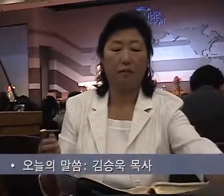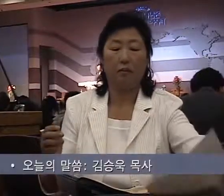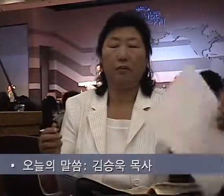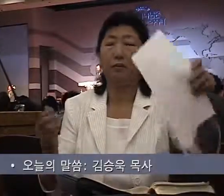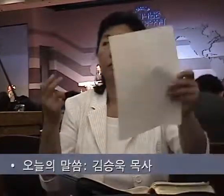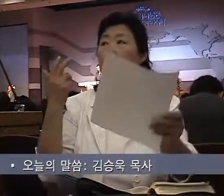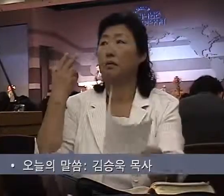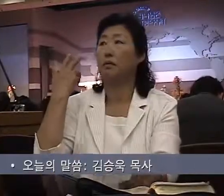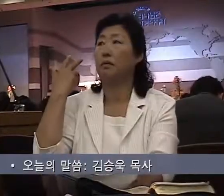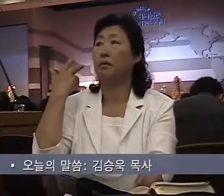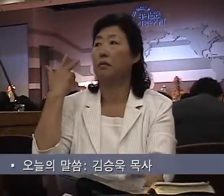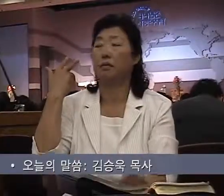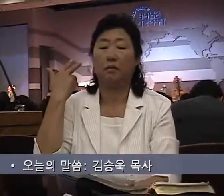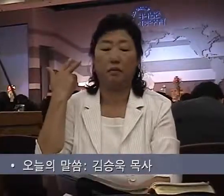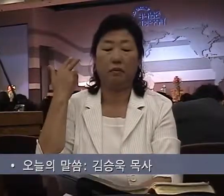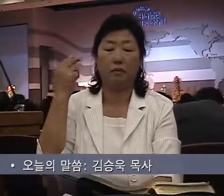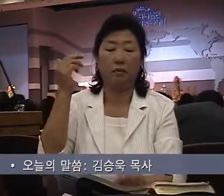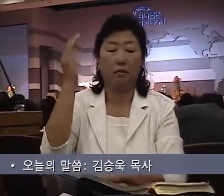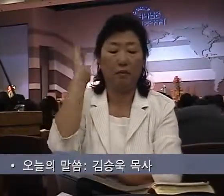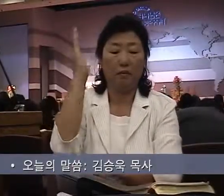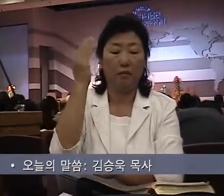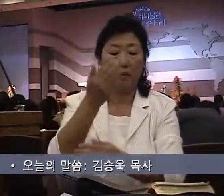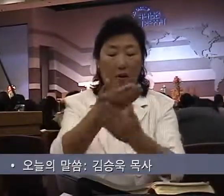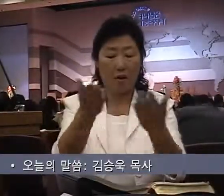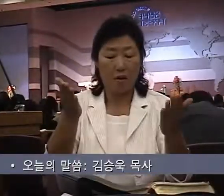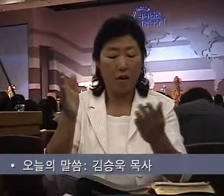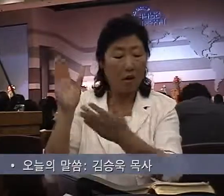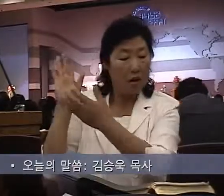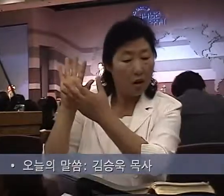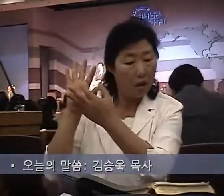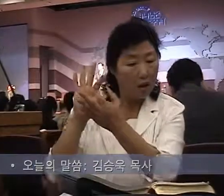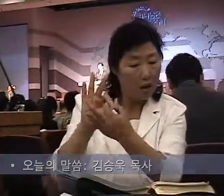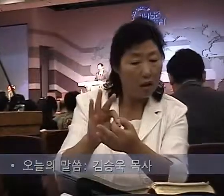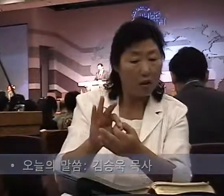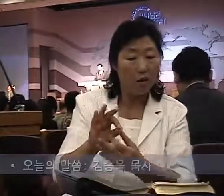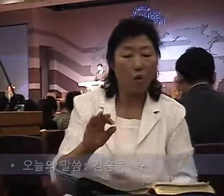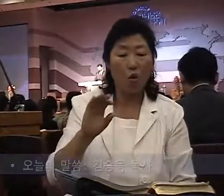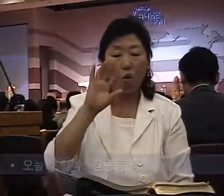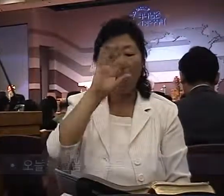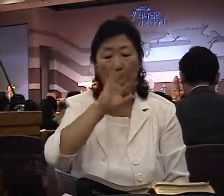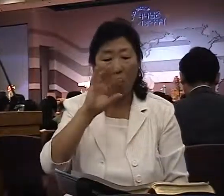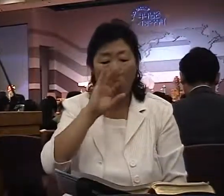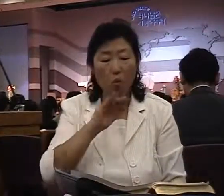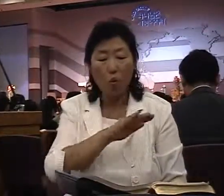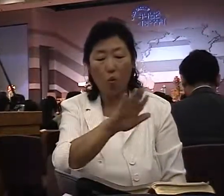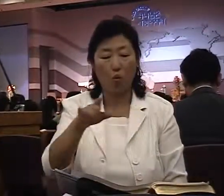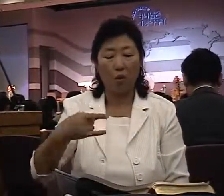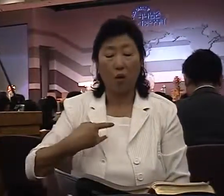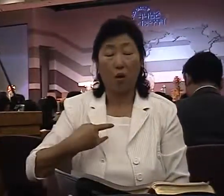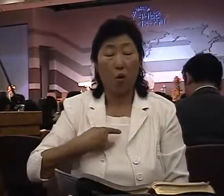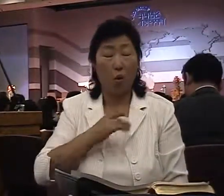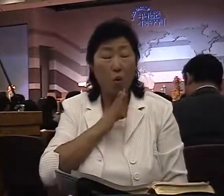지난주부터 말씀을 드렸지만 계속하여 왜 훈련이 우리에게 꼭 필요한 것인가? 훈련은 선택이